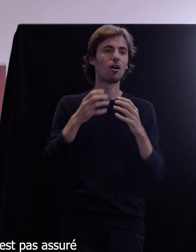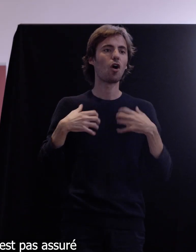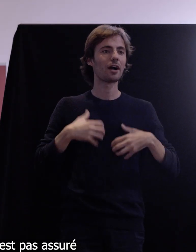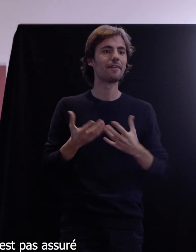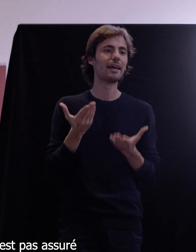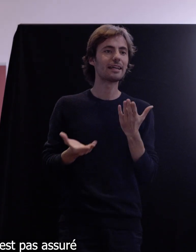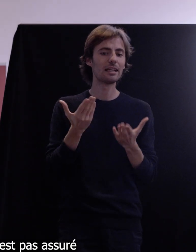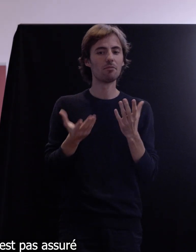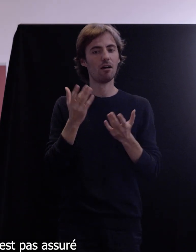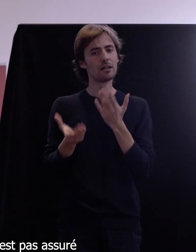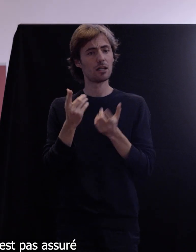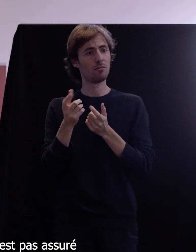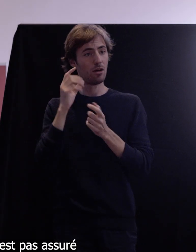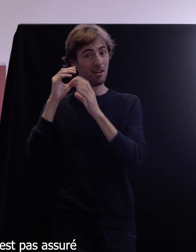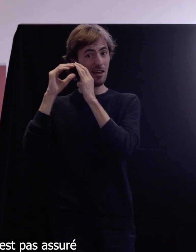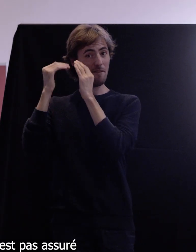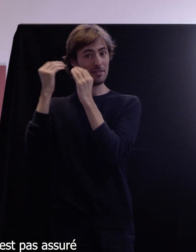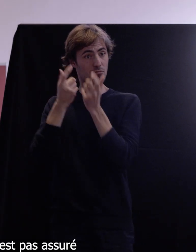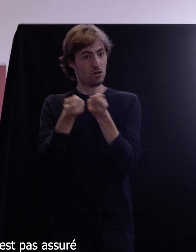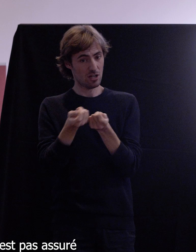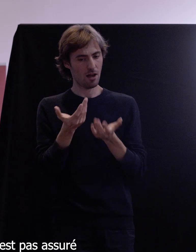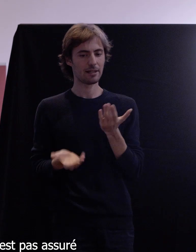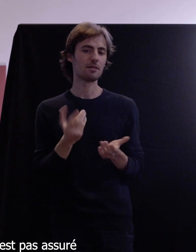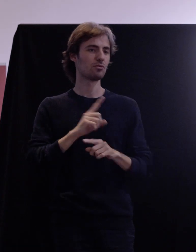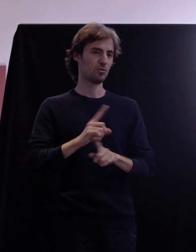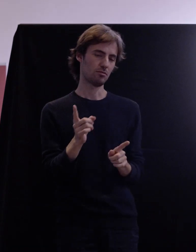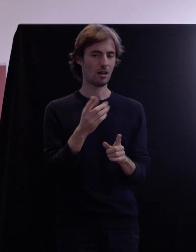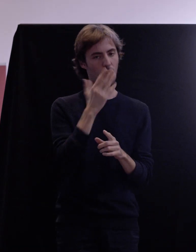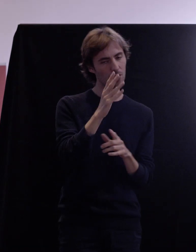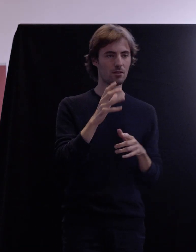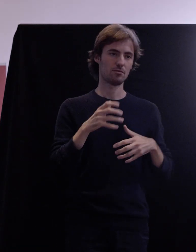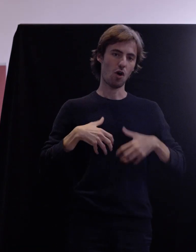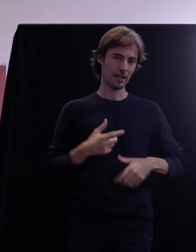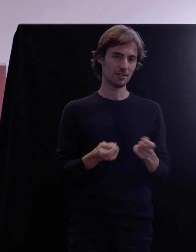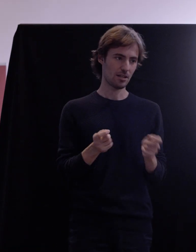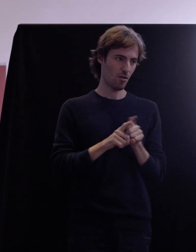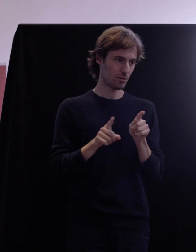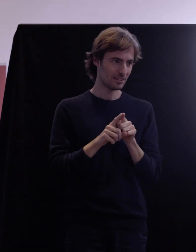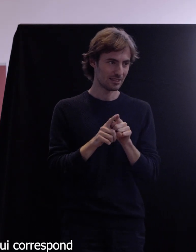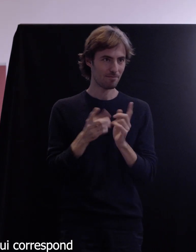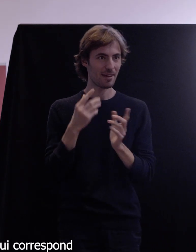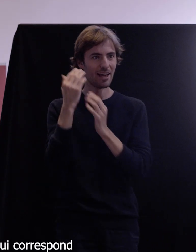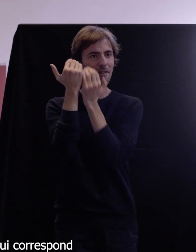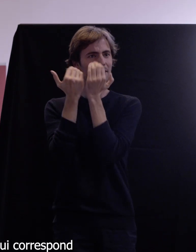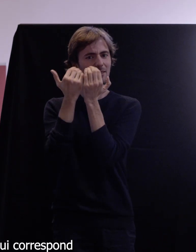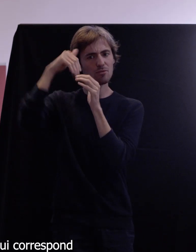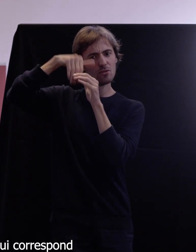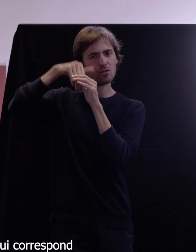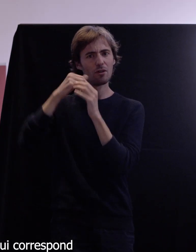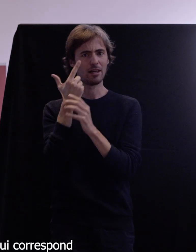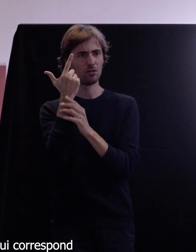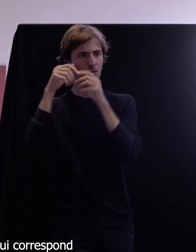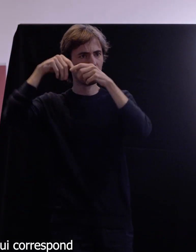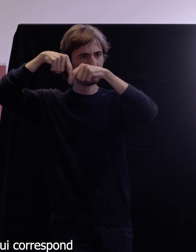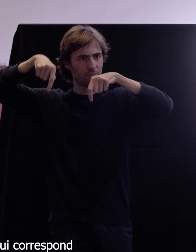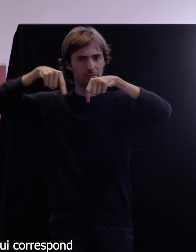n'est pas assuré que par le vestibule. Et ce vestibule, il a deux organes. Il a cet organe-là qui correspond à